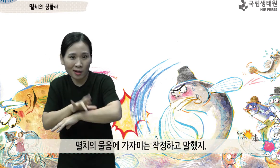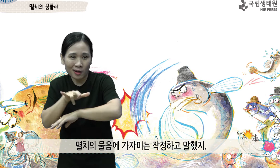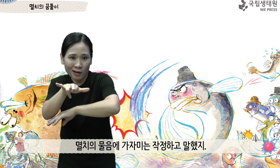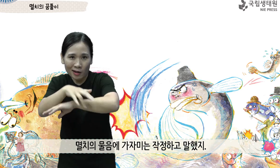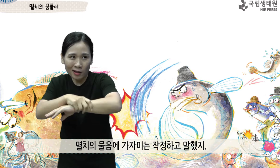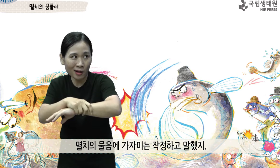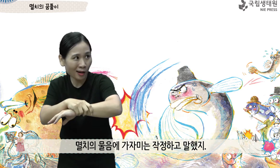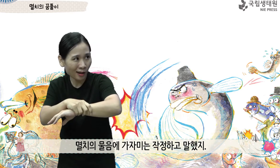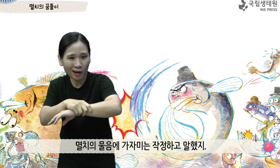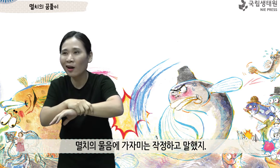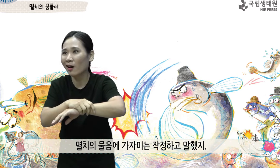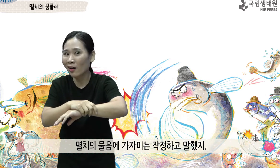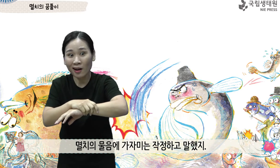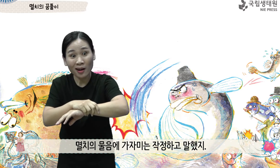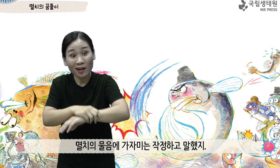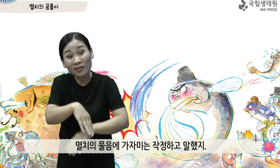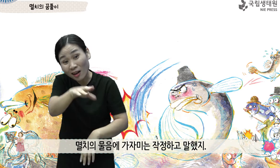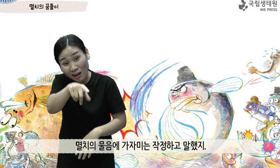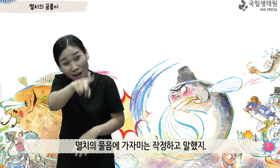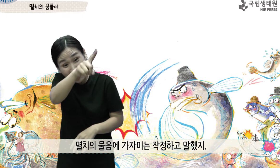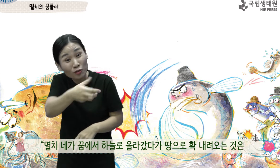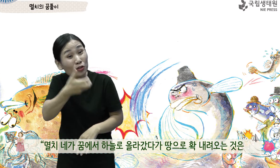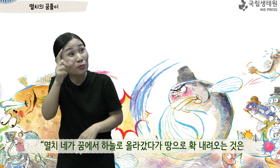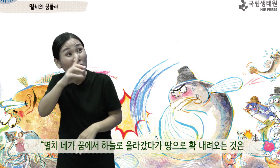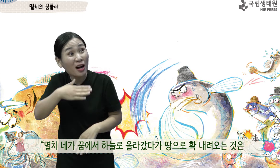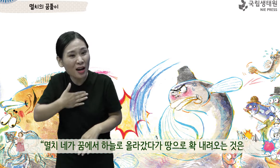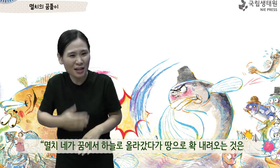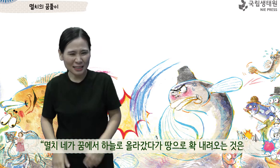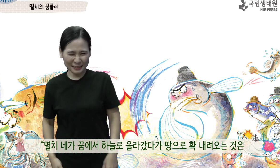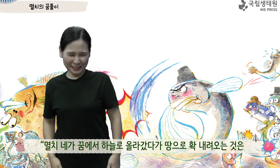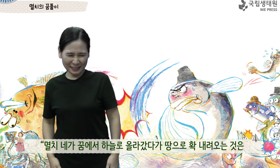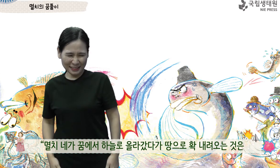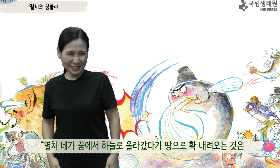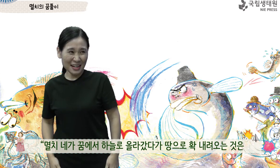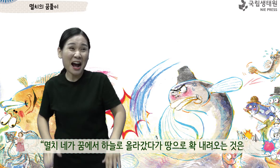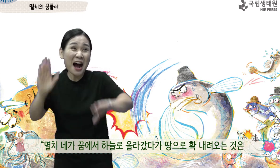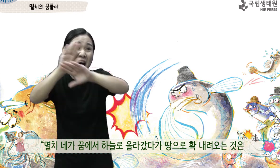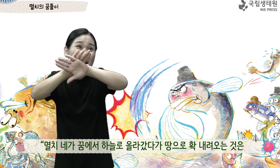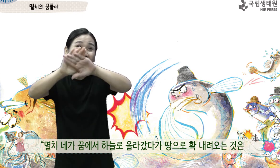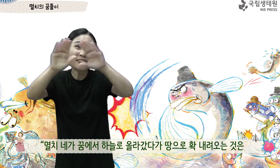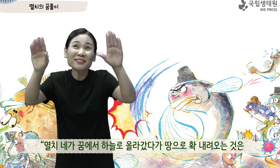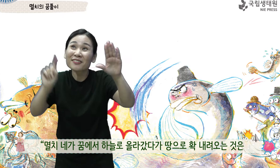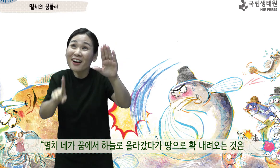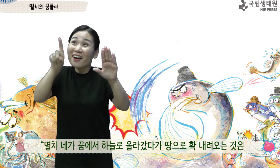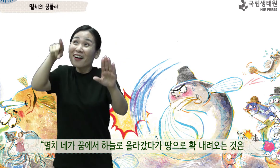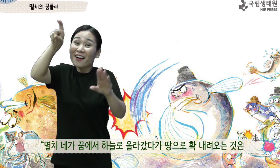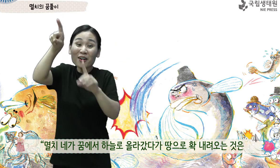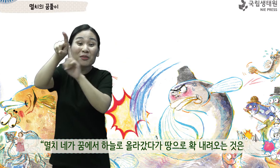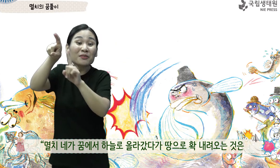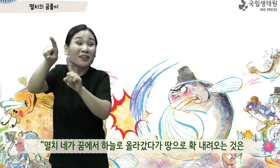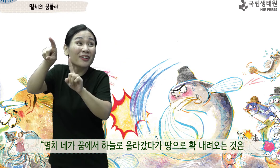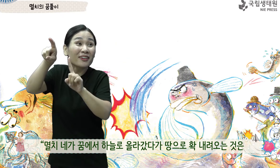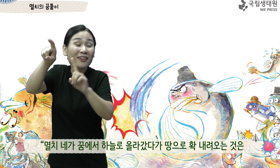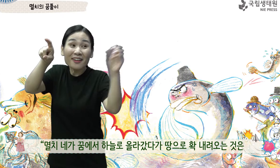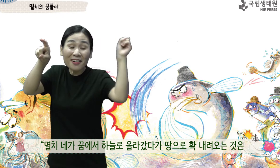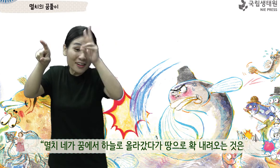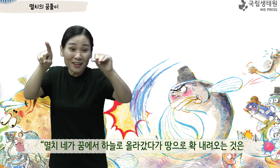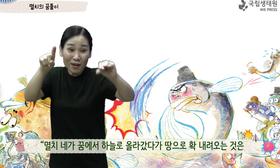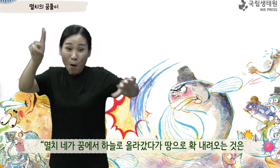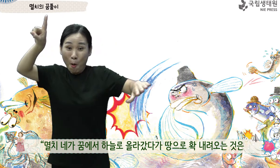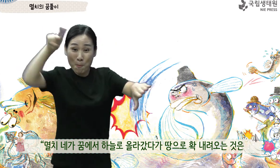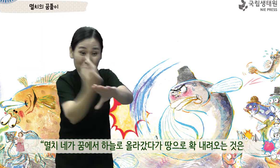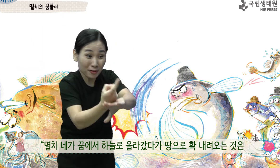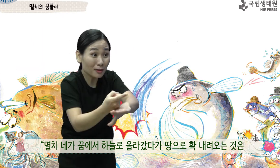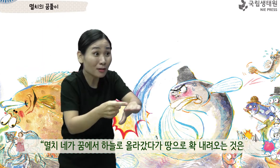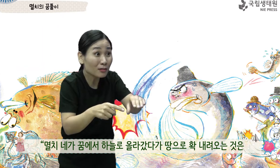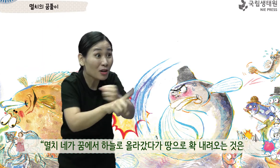가자미는 작정하고 말했지. 멸치 내가 꿈에서 하늘로 올라갔다가 땅으로